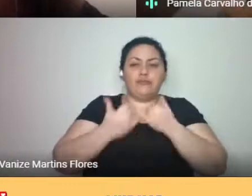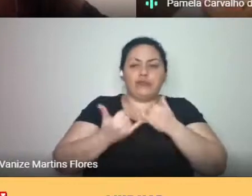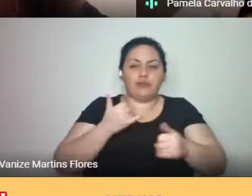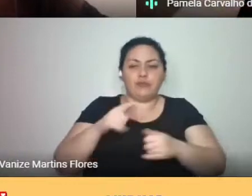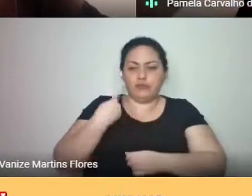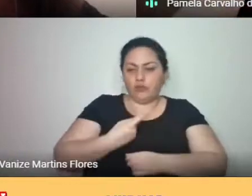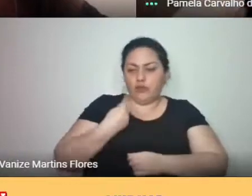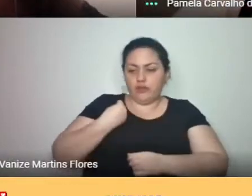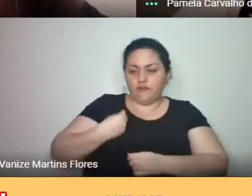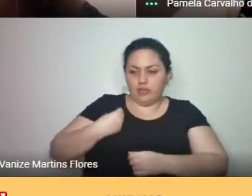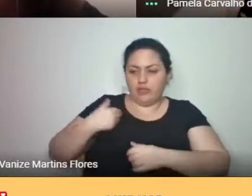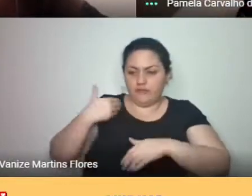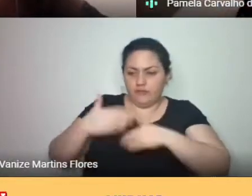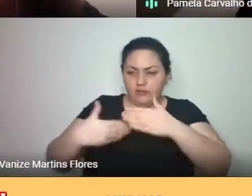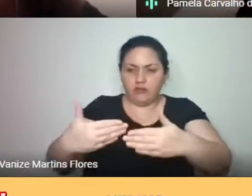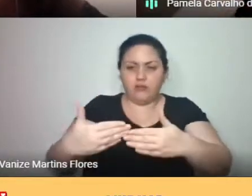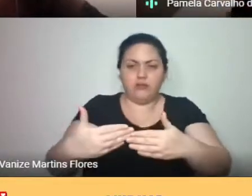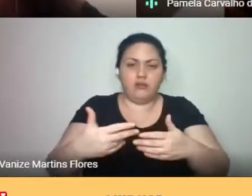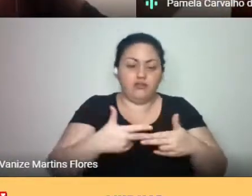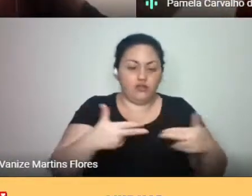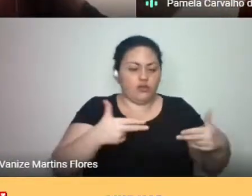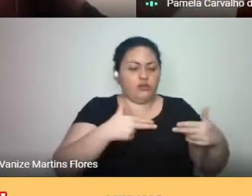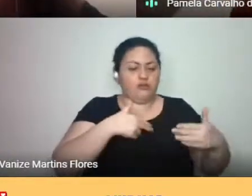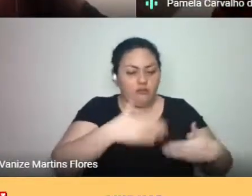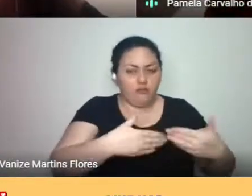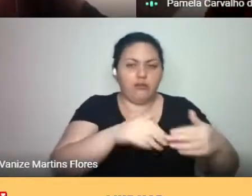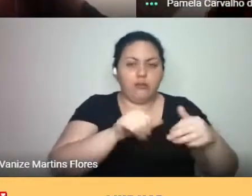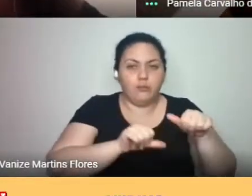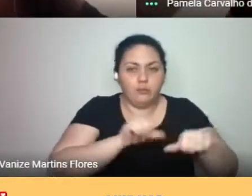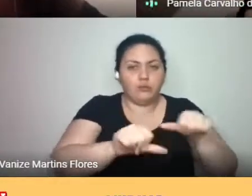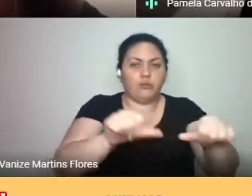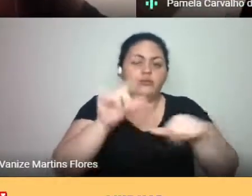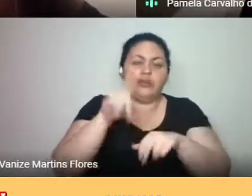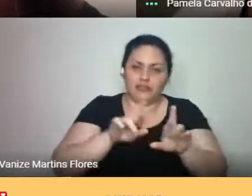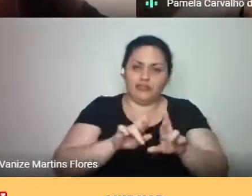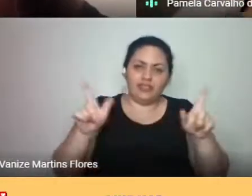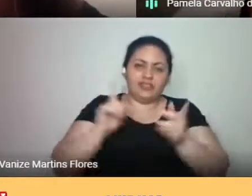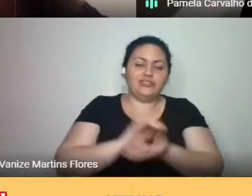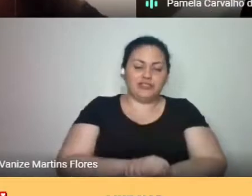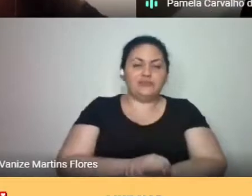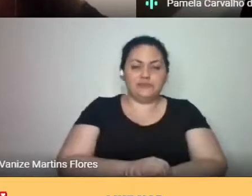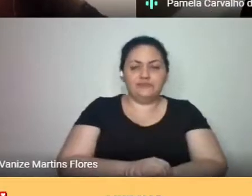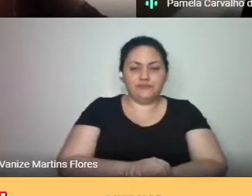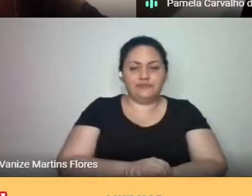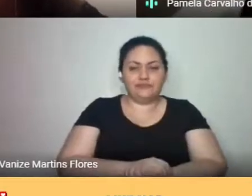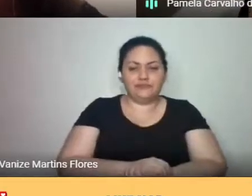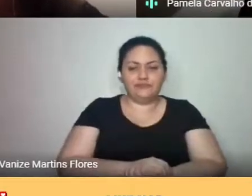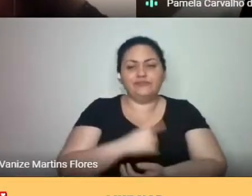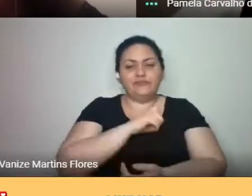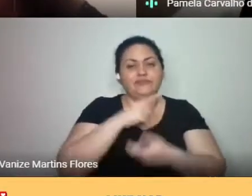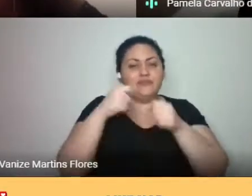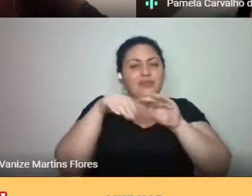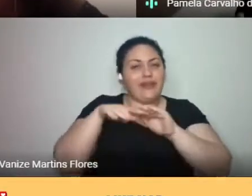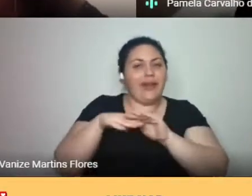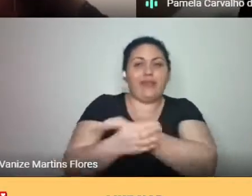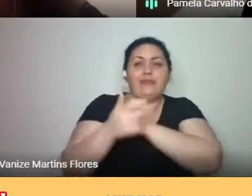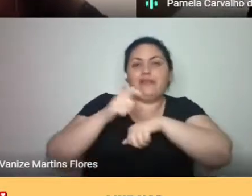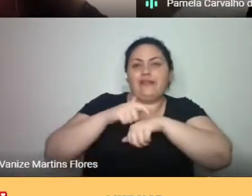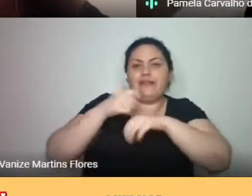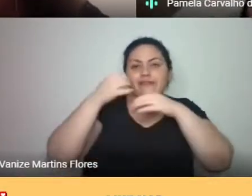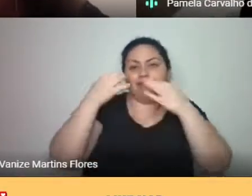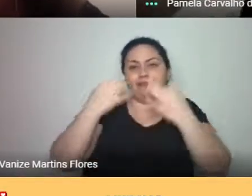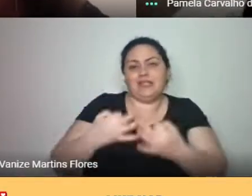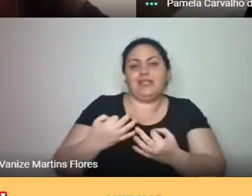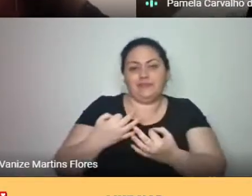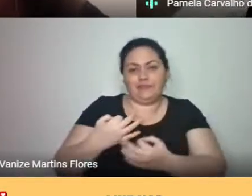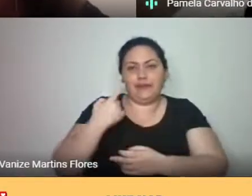mudando, é diferente, né? Então, é uma adaptação em tempo real, assim, e daí a gente vai vendo onde é